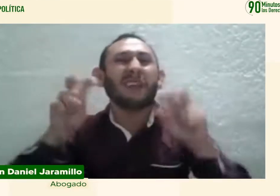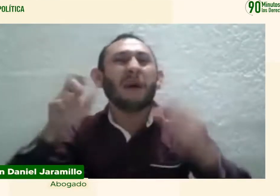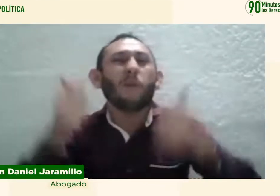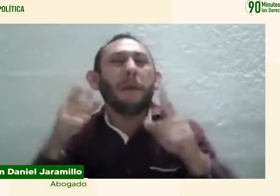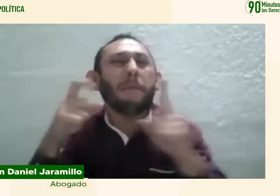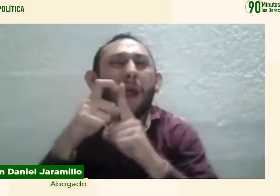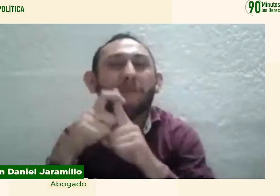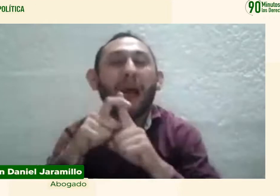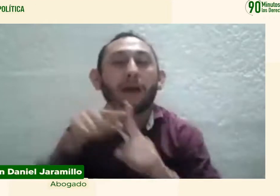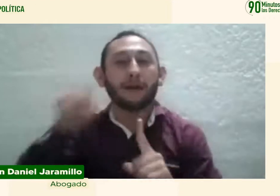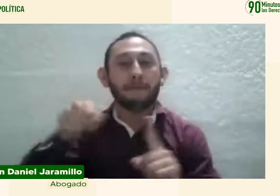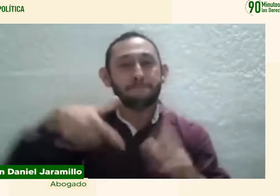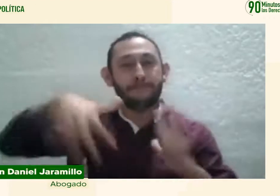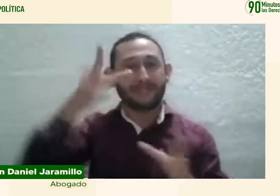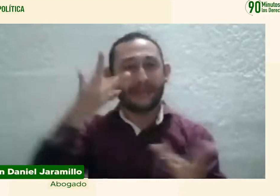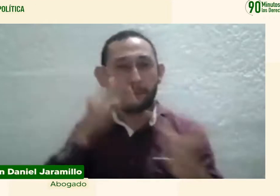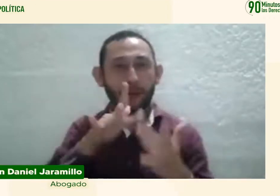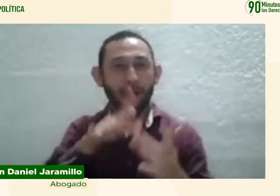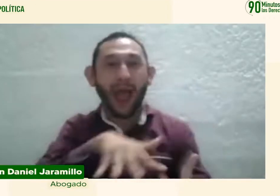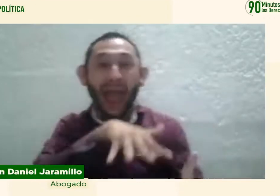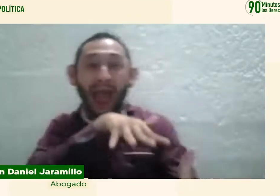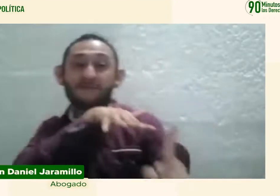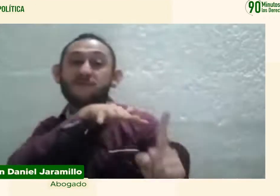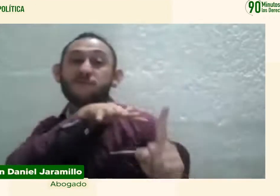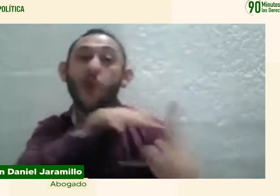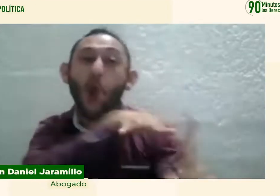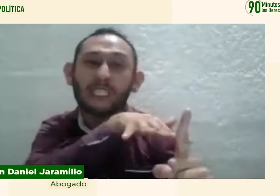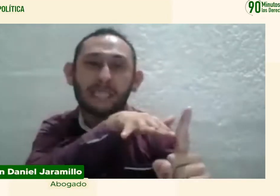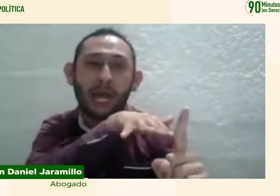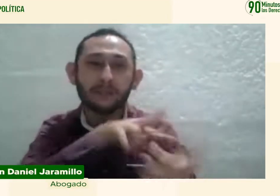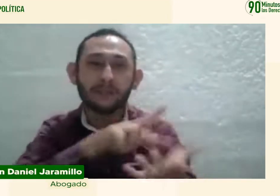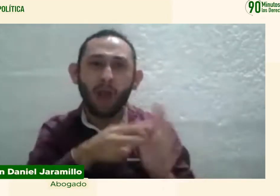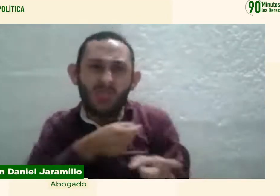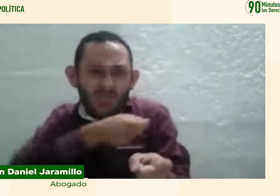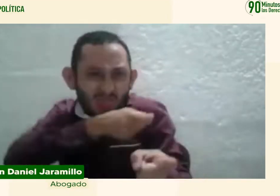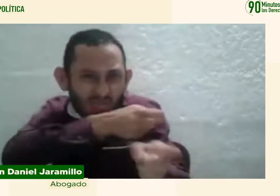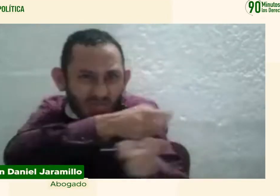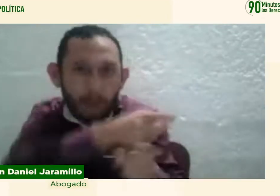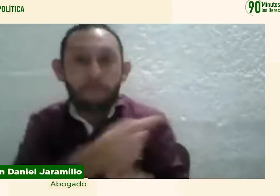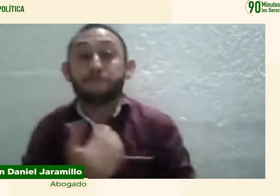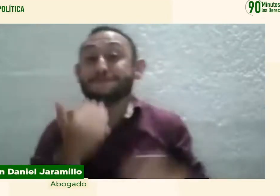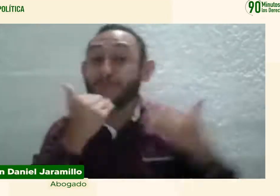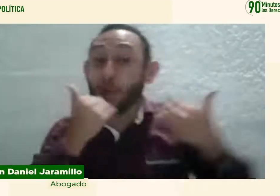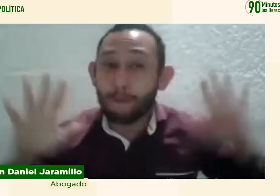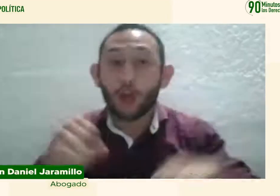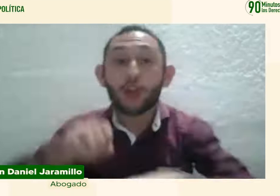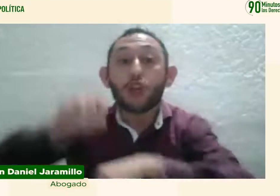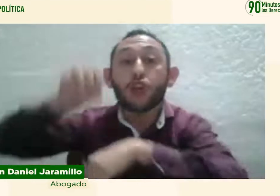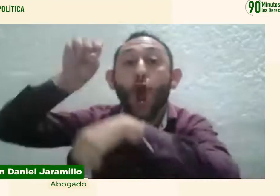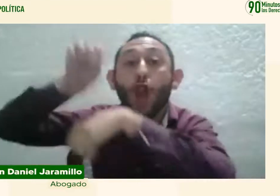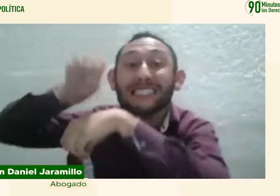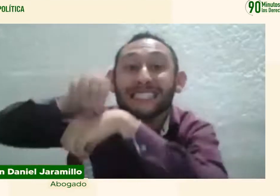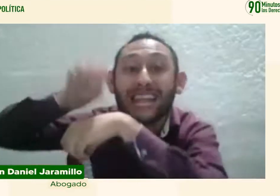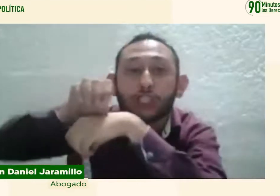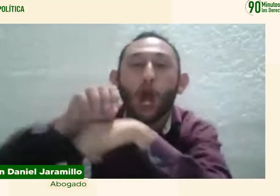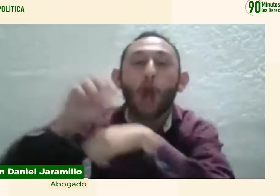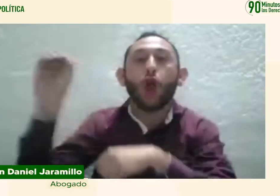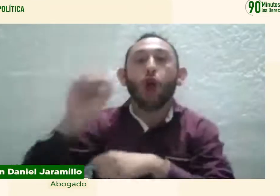proselitismo esa palabra a lo que a lo que nos nos indica es que no tenemos